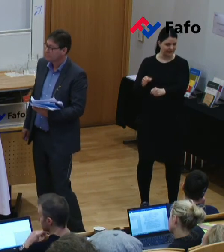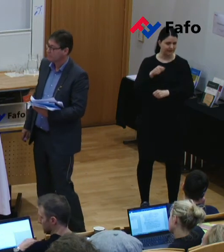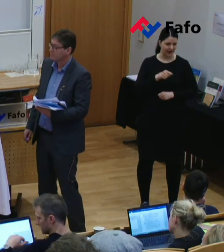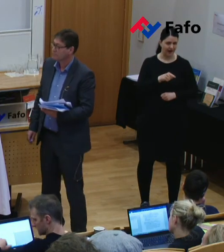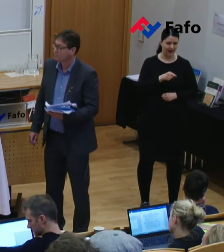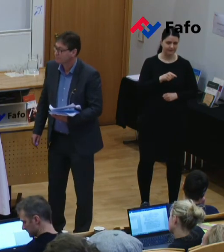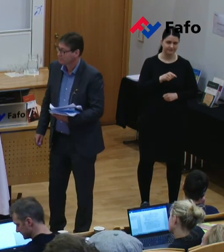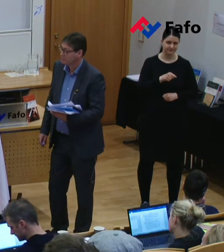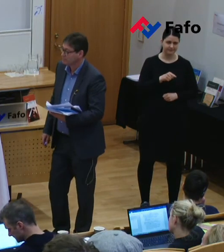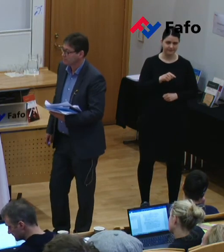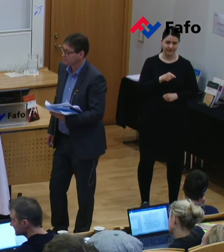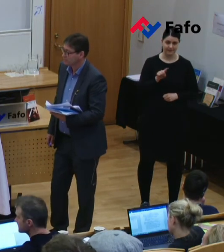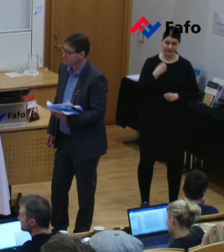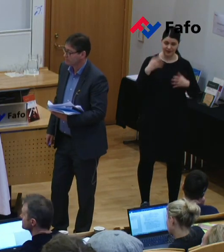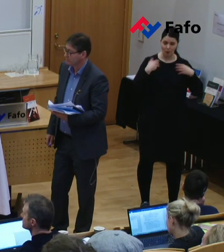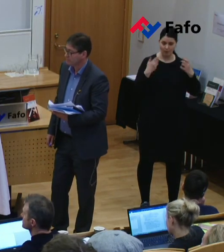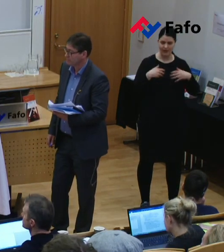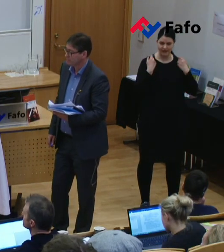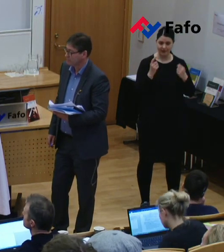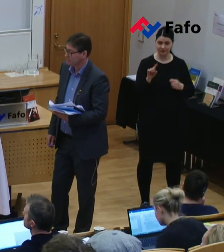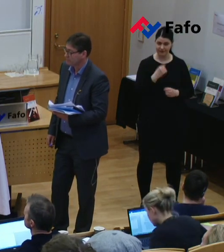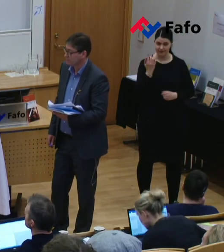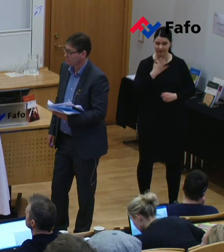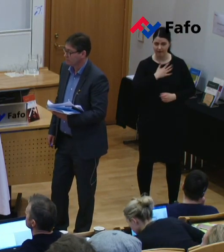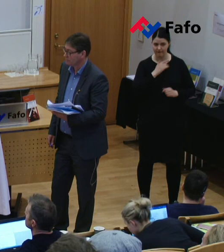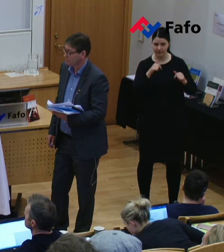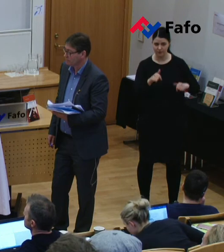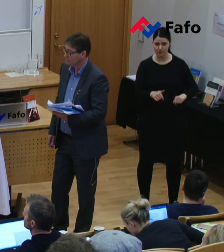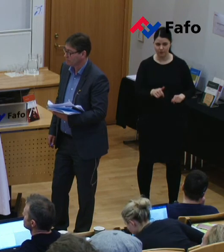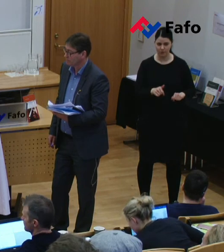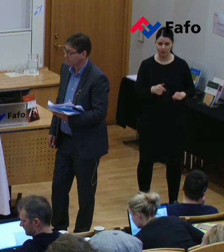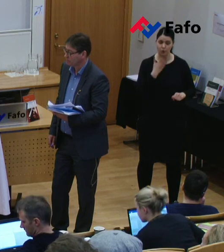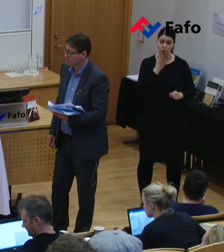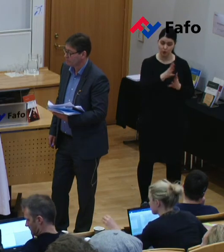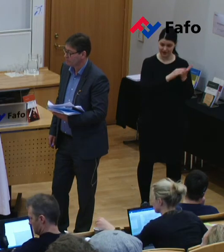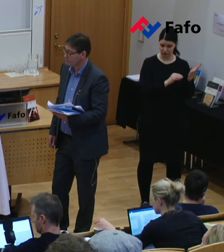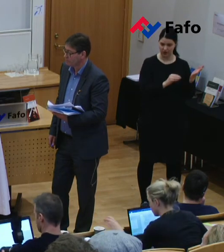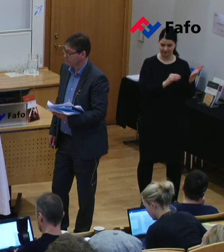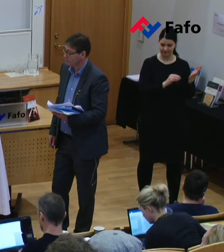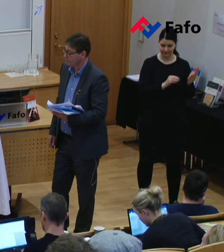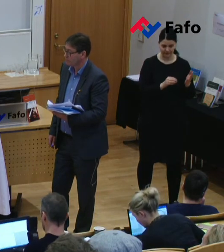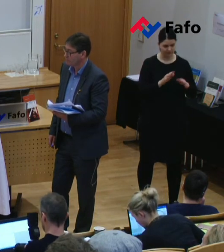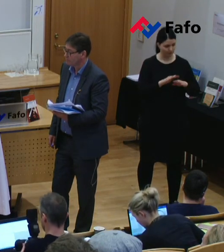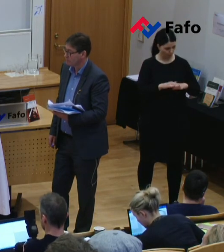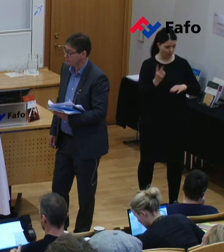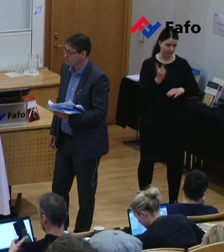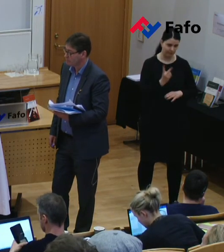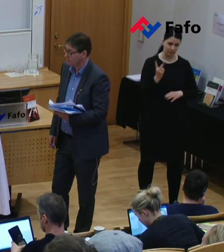det. I hvert fall jeg opplever at vi har nå gode resultater på